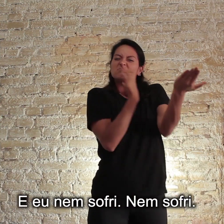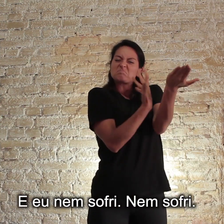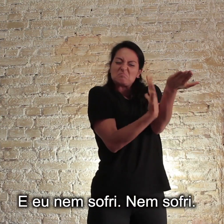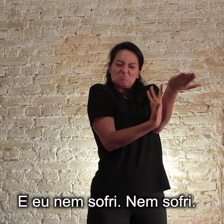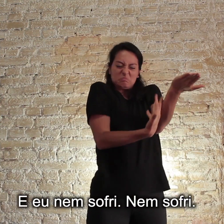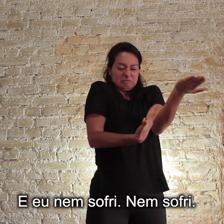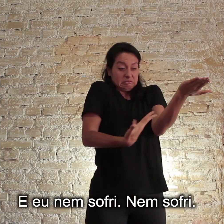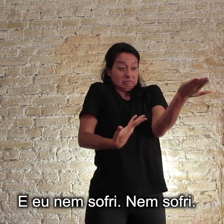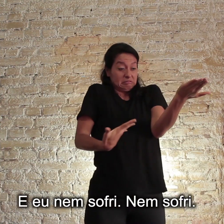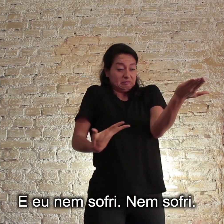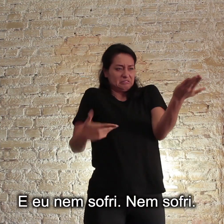eu nem sofri.